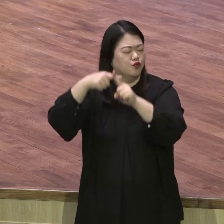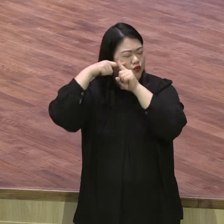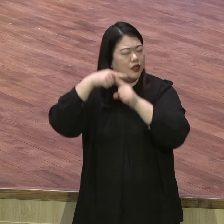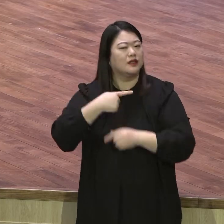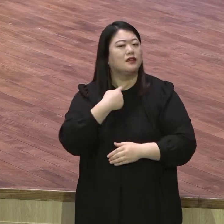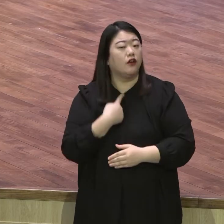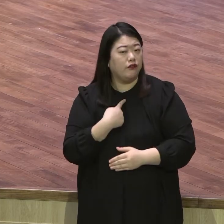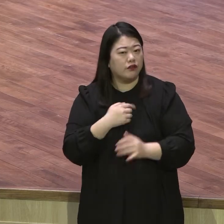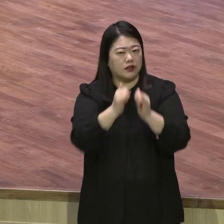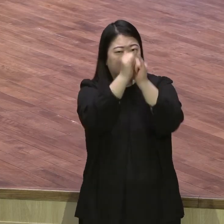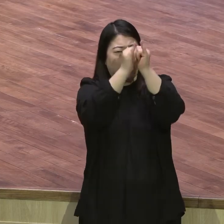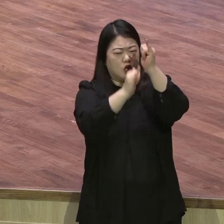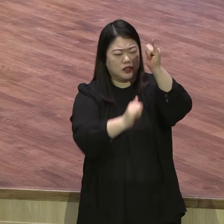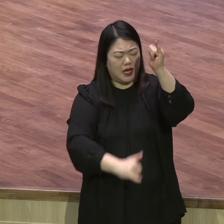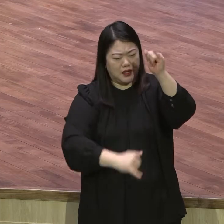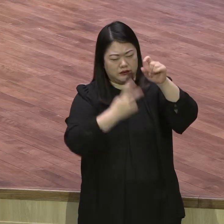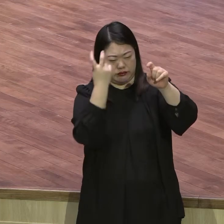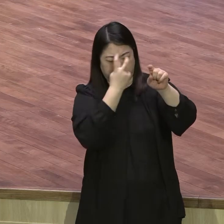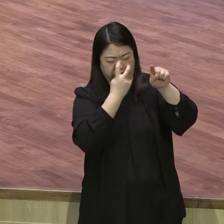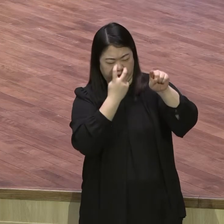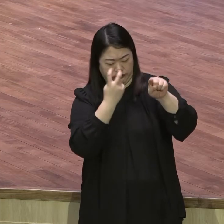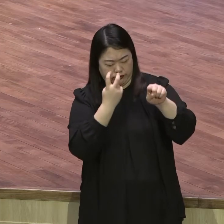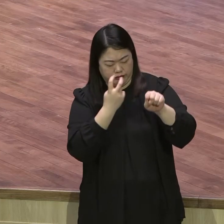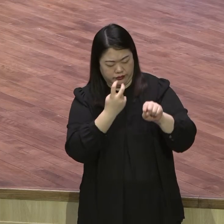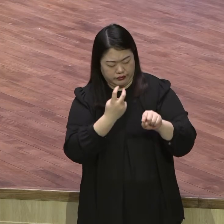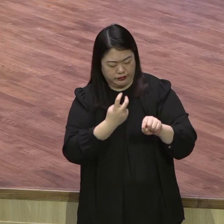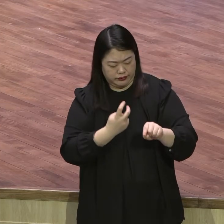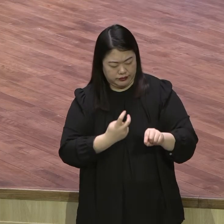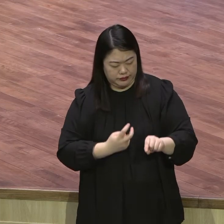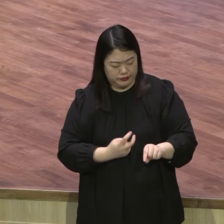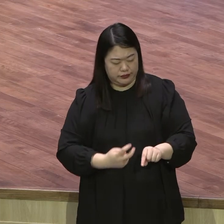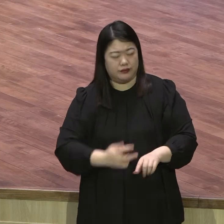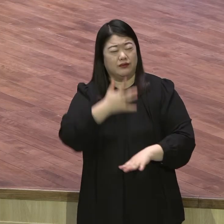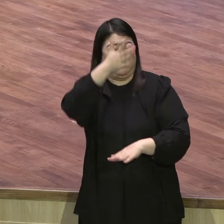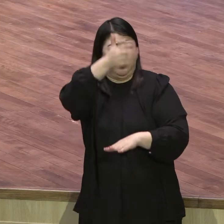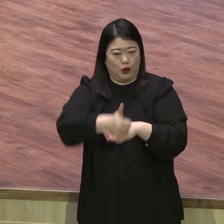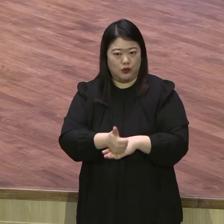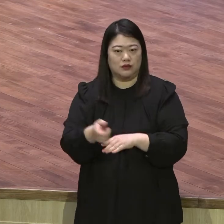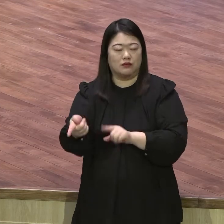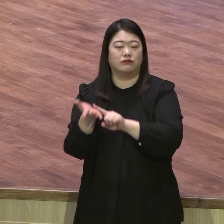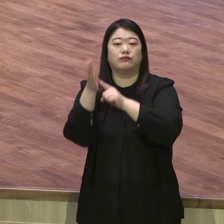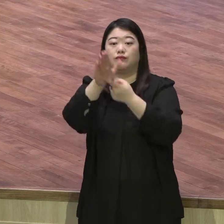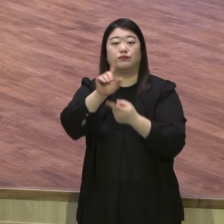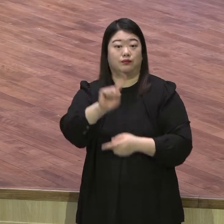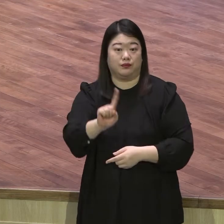순교자들을 연구한 다음에 내린 결론이 뭐냐 이런 말을 했습니다.